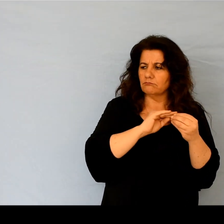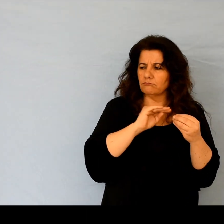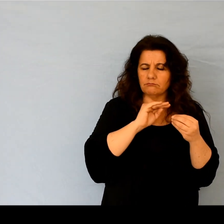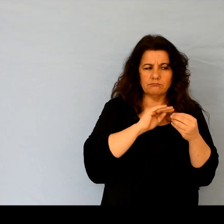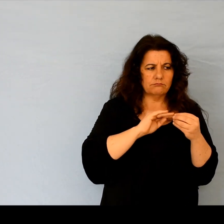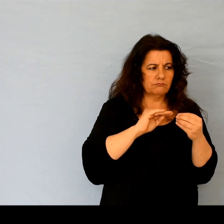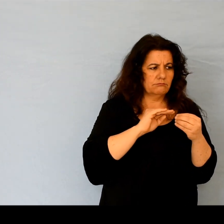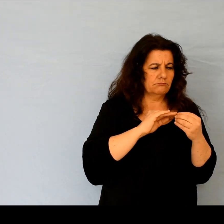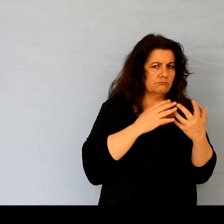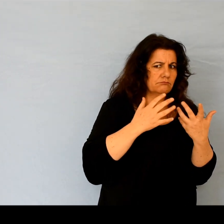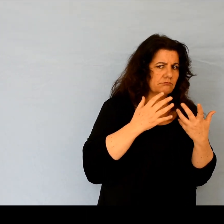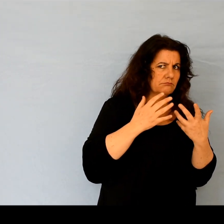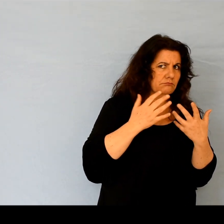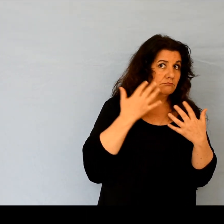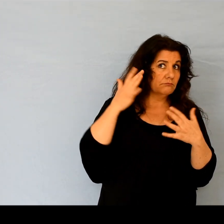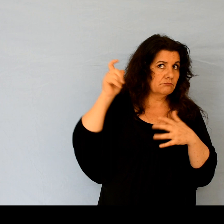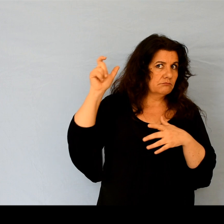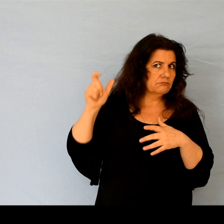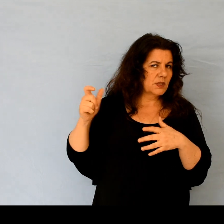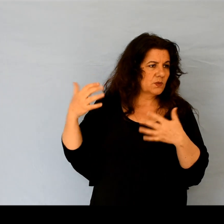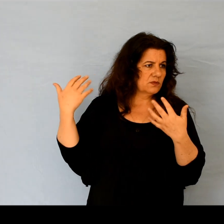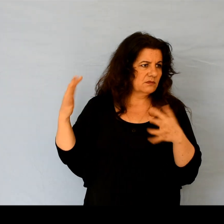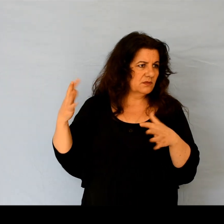« Quelqu'un lui aurait-il apporté à manger ?»